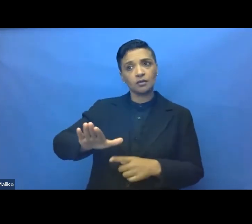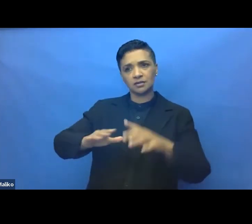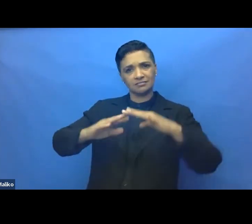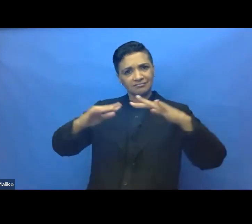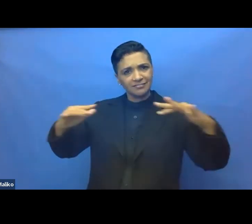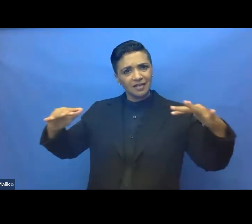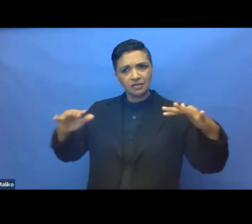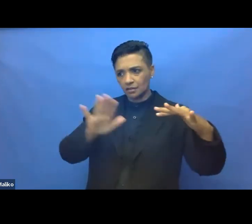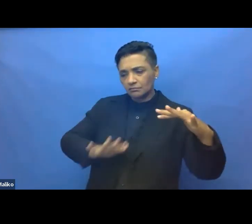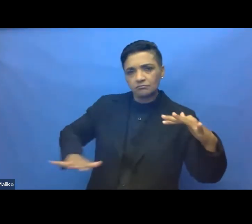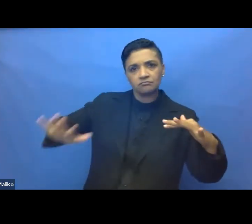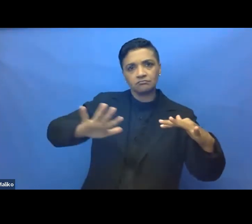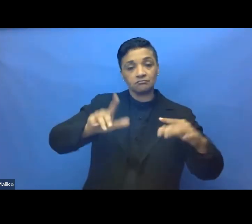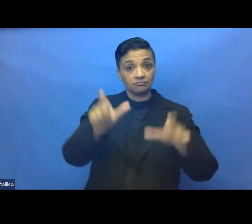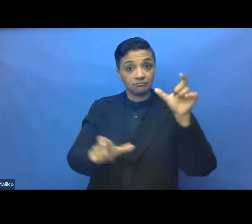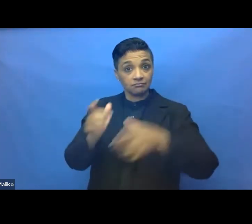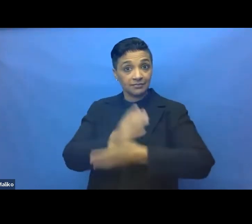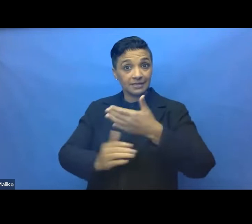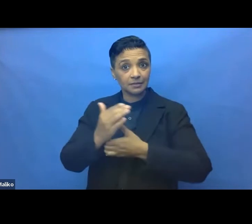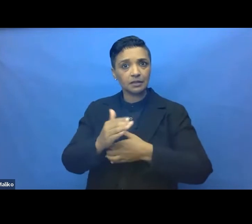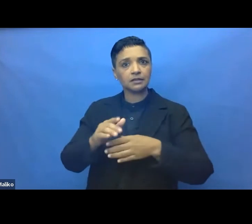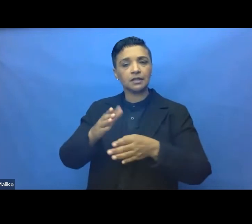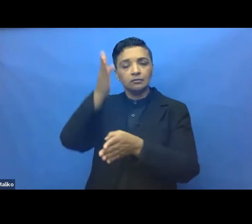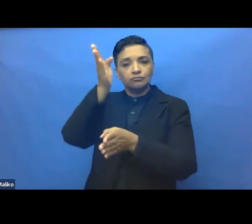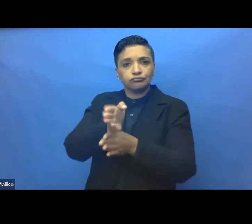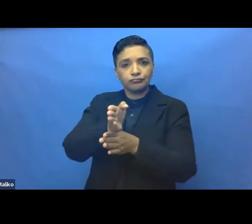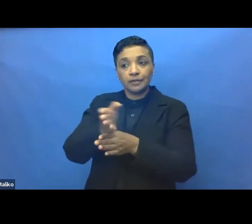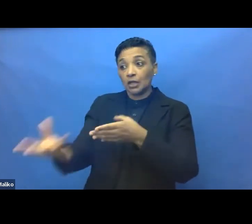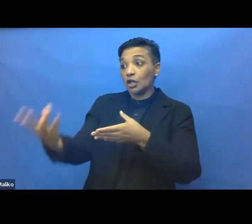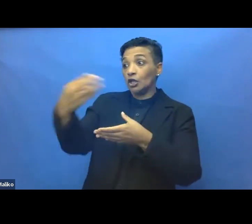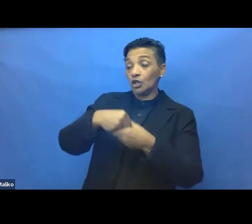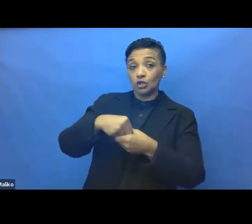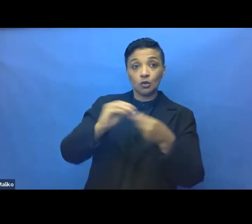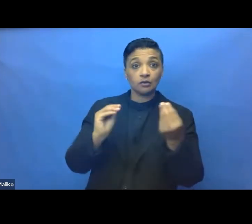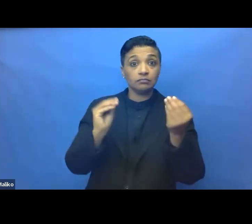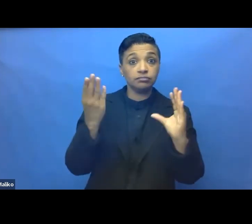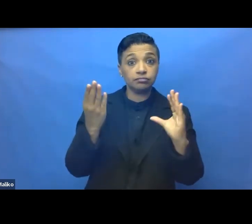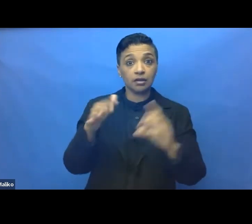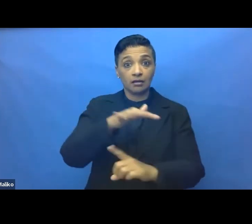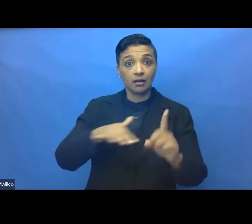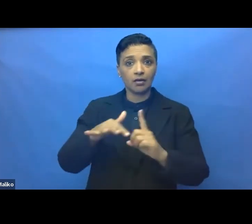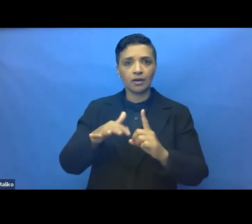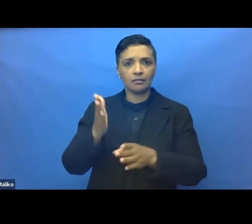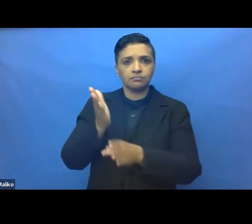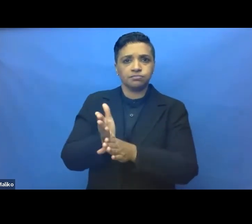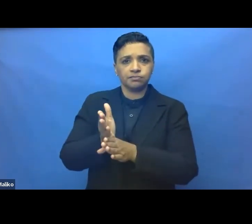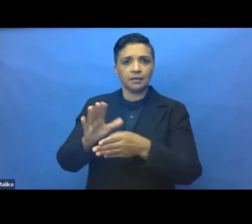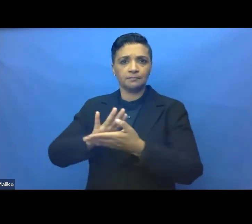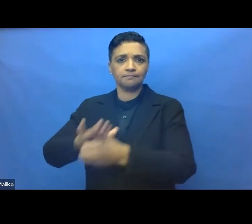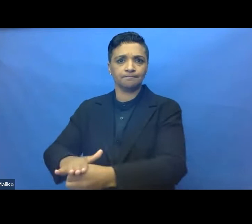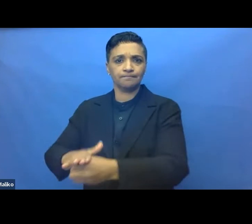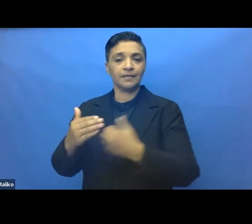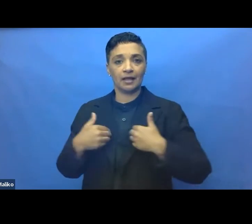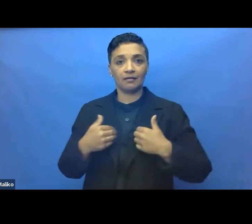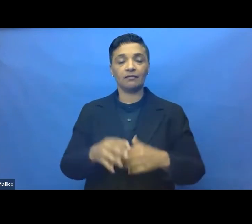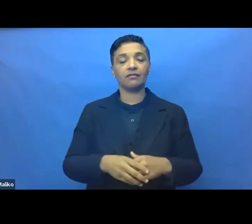vulnérables, y compris les femmes et les filles dans leur diversité, et les personnes handicapées sont parmi les plus exclues dans tout contexte de